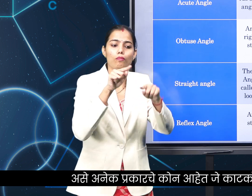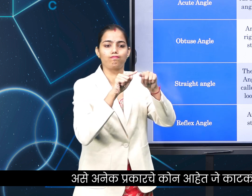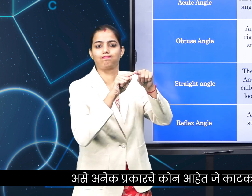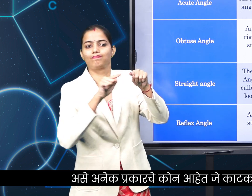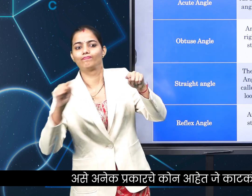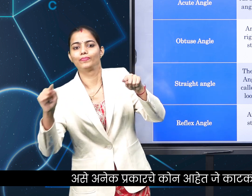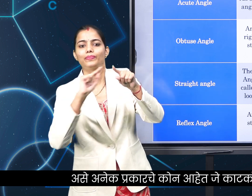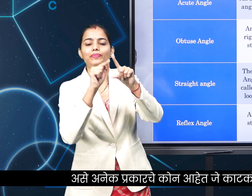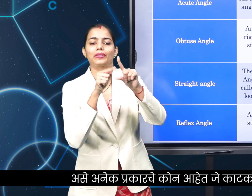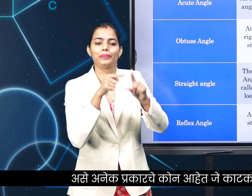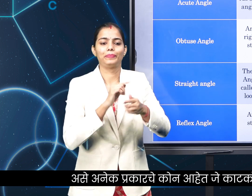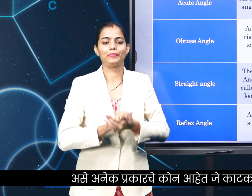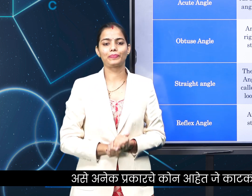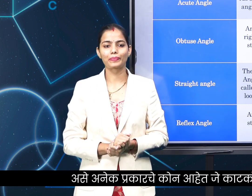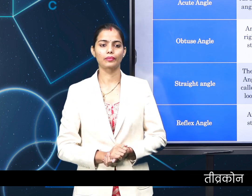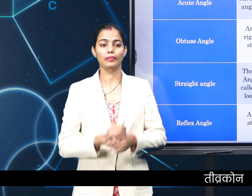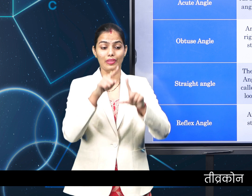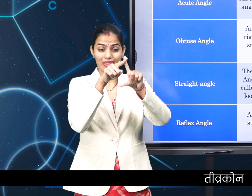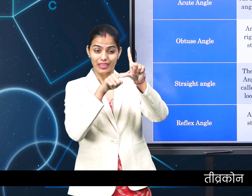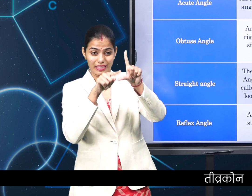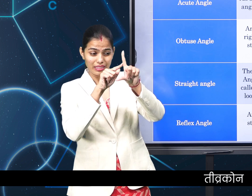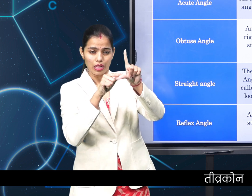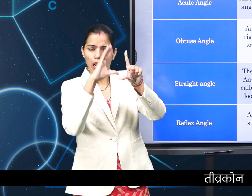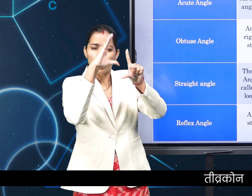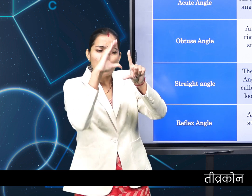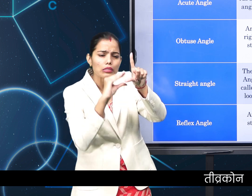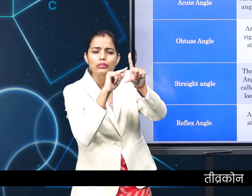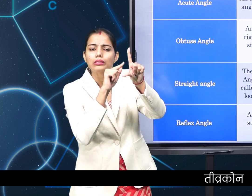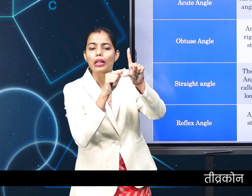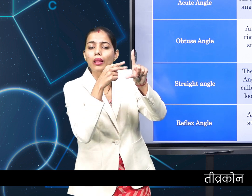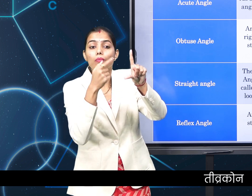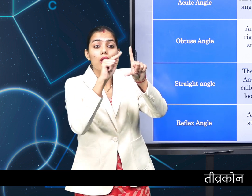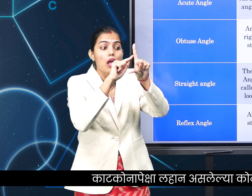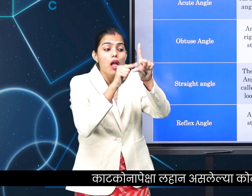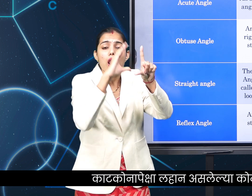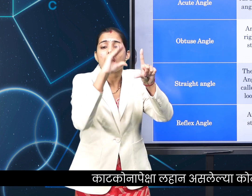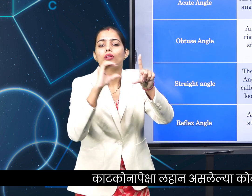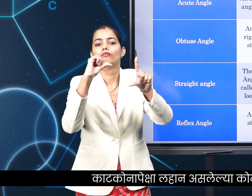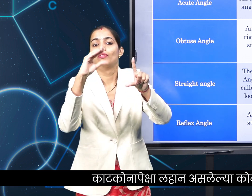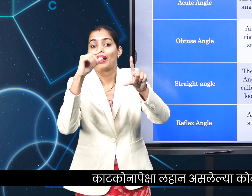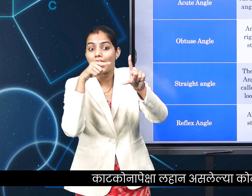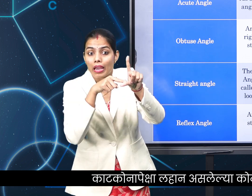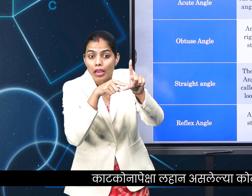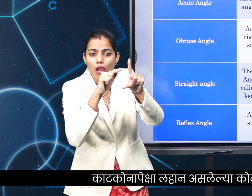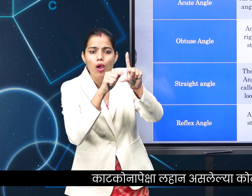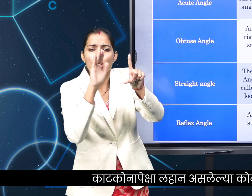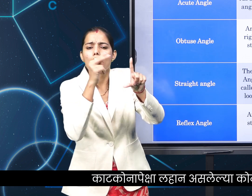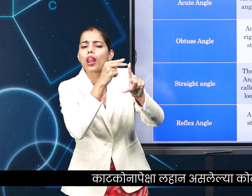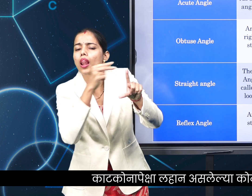तीव्र कोन काटकोनापेक्षा लहान असलेल्या कोनाला